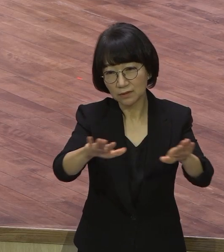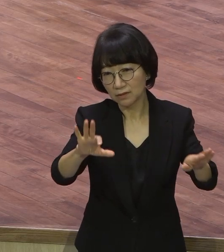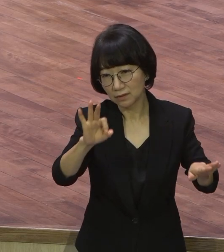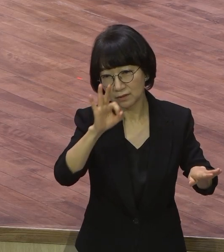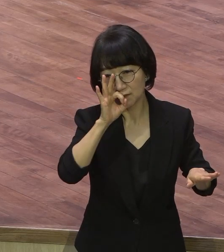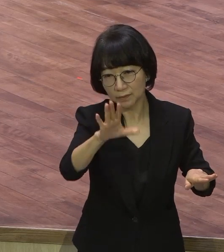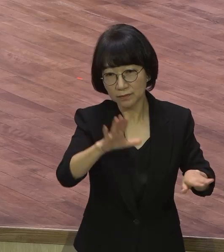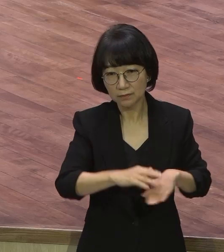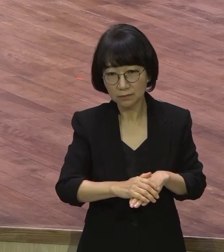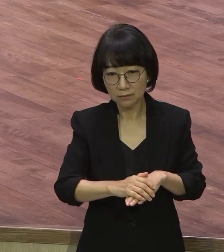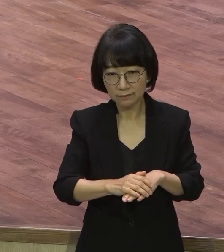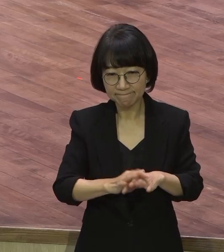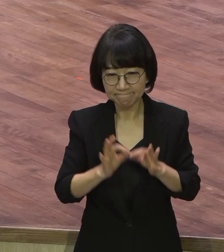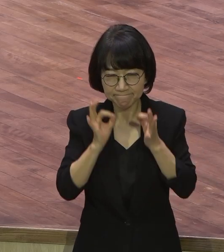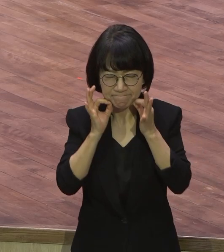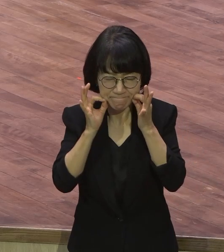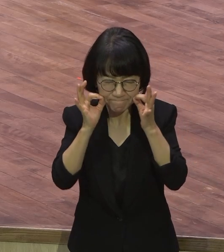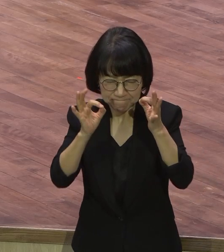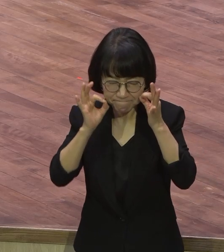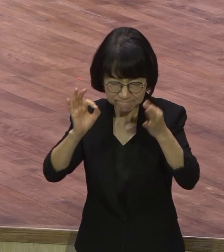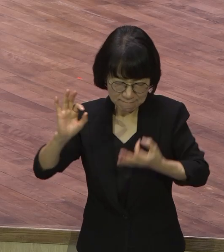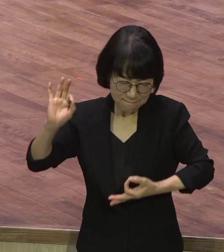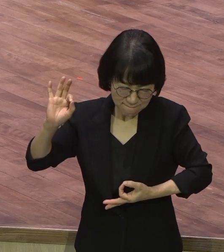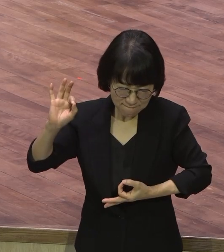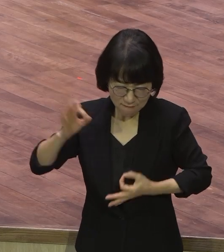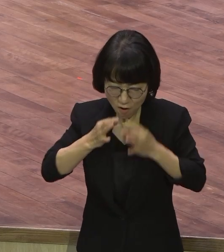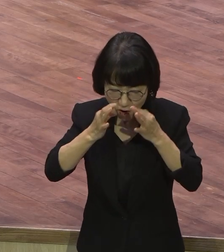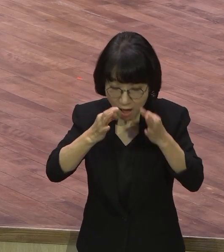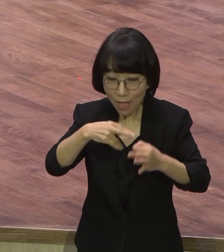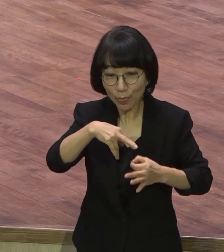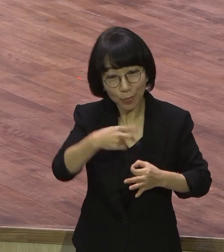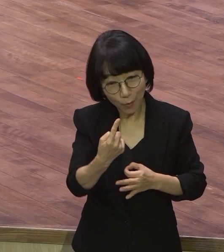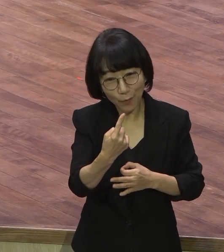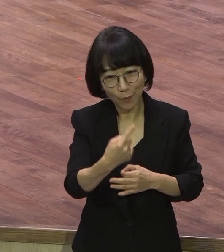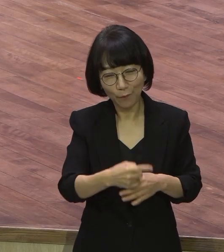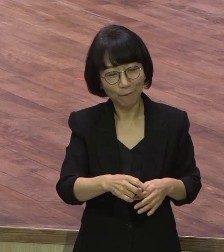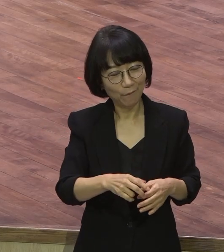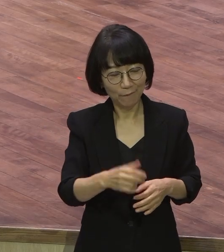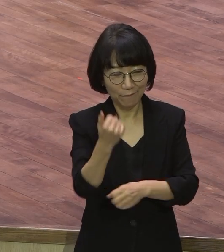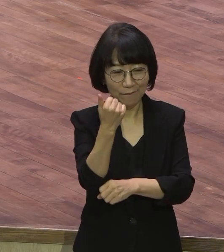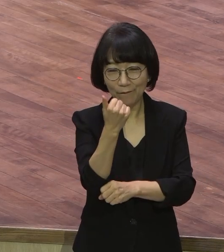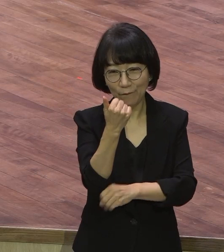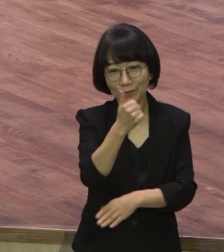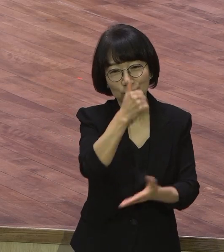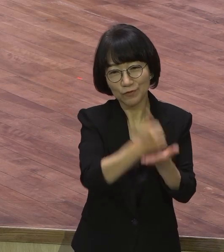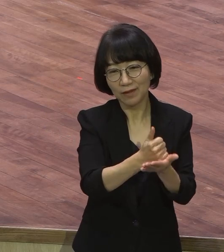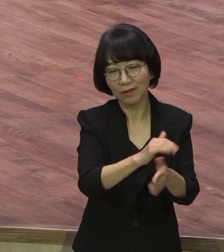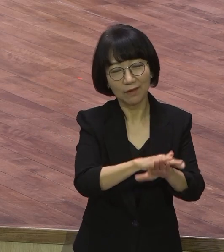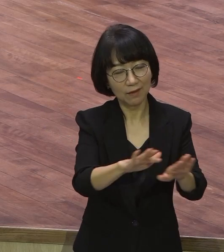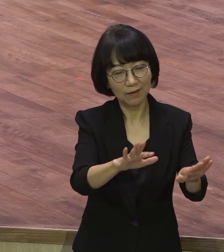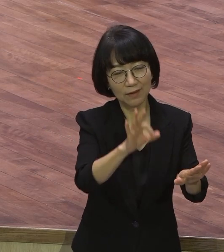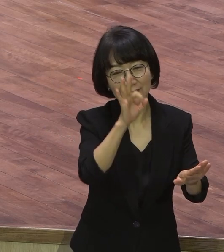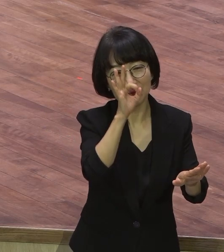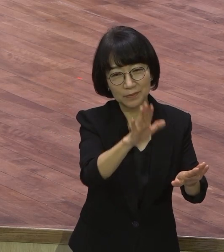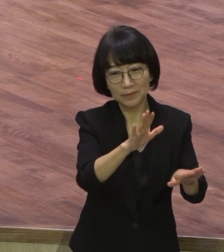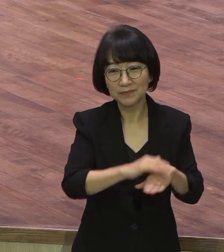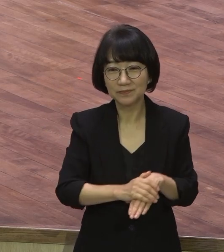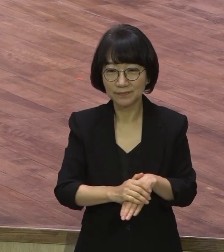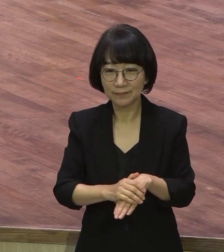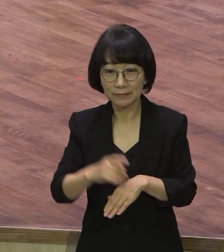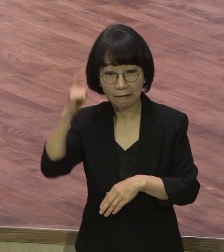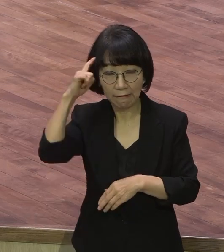아무리 도를 닦아도. 모든 인간은요. 아무리 고상하고 아무리 능력이 있다 하더라도 원죄를